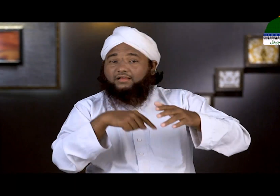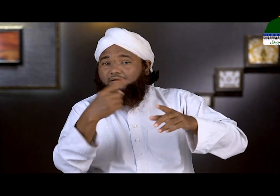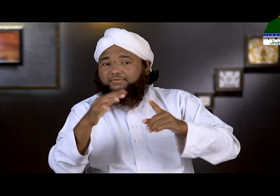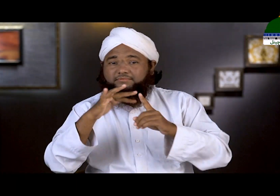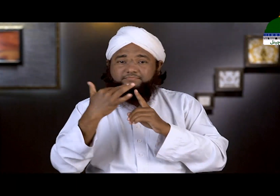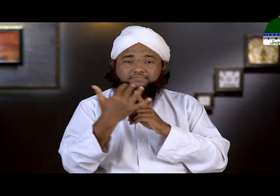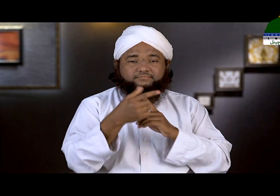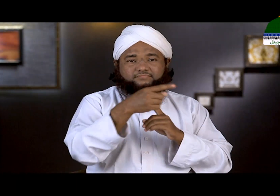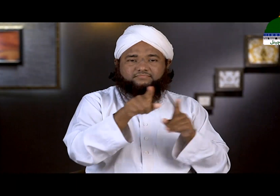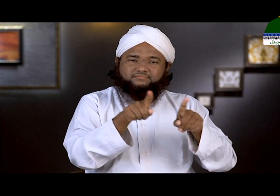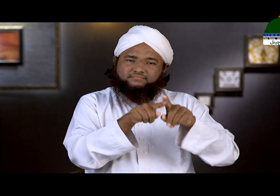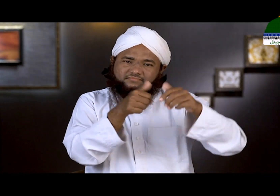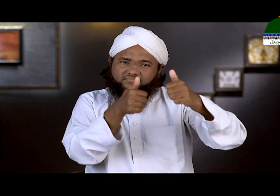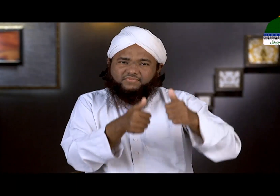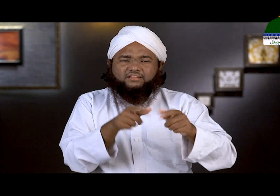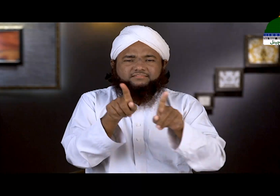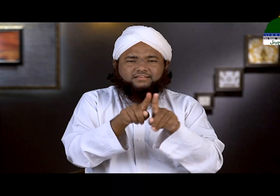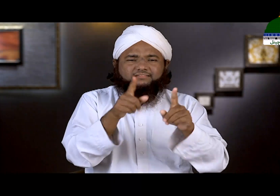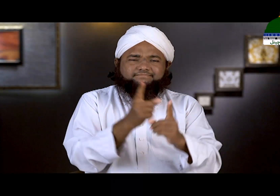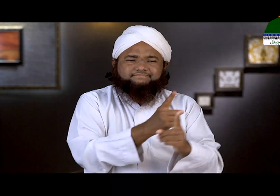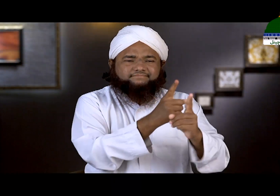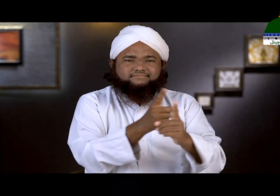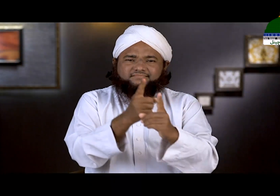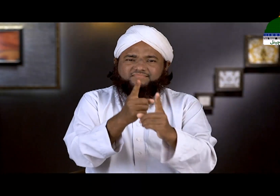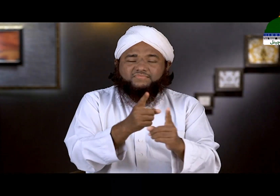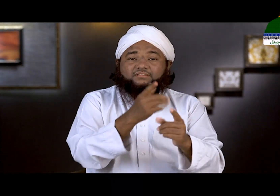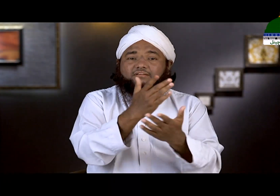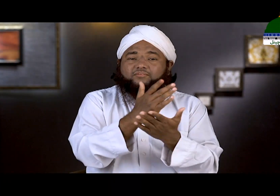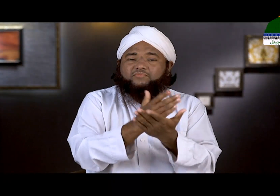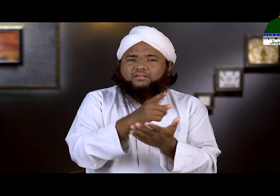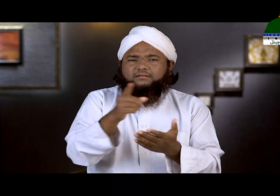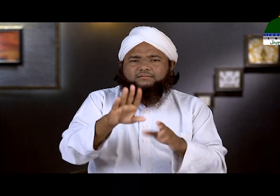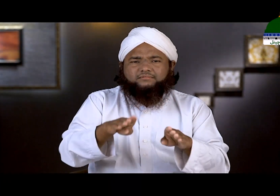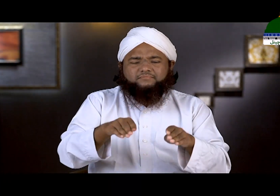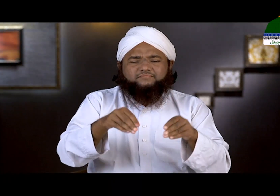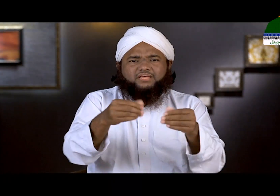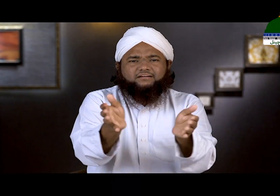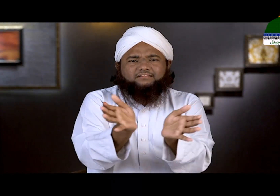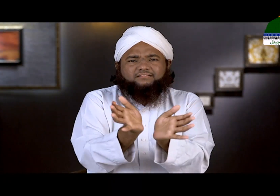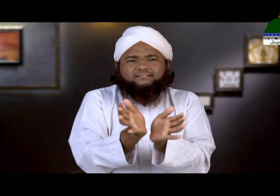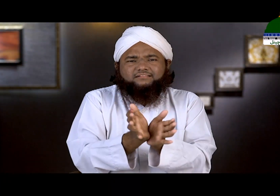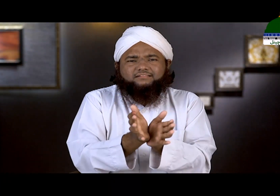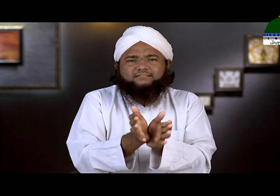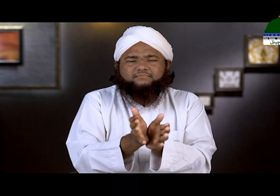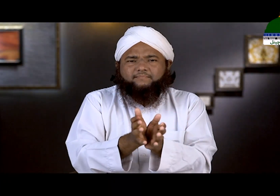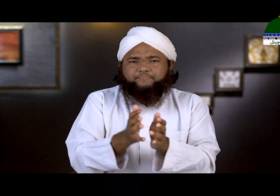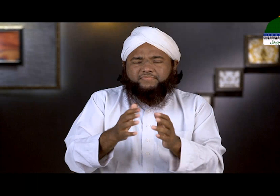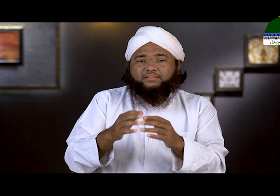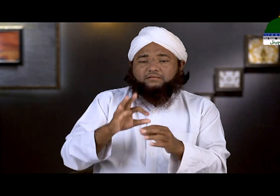خلیفہ سید عالم شاہ رحمت اللہ علیہ کے ساتھ کہیں جا رہے تھے۔ راستے میں ایک جگہ کمہاروں کی مٹی کے برتن پکانے والی